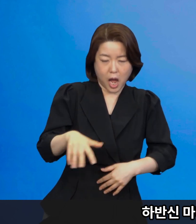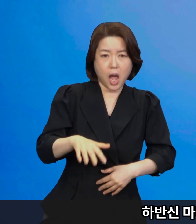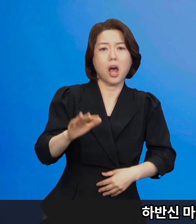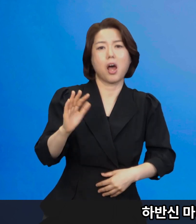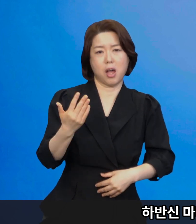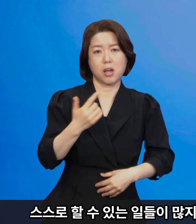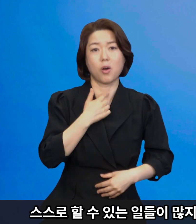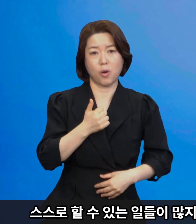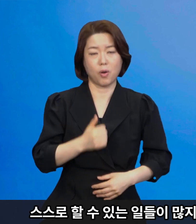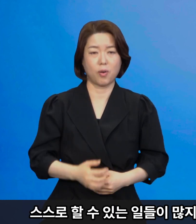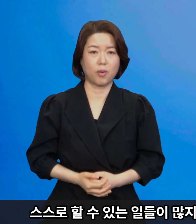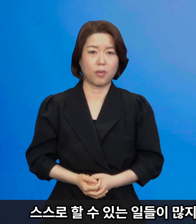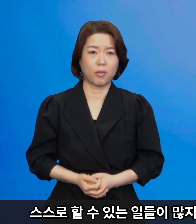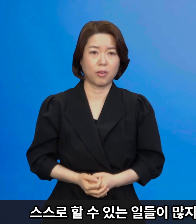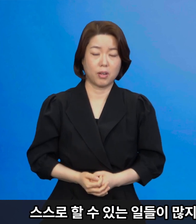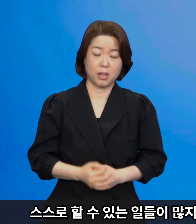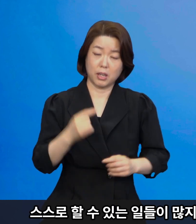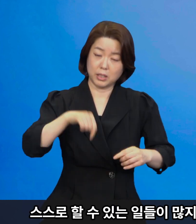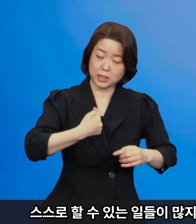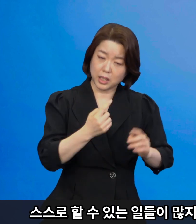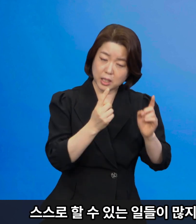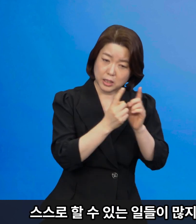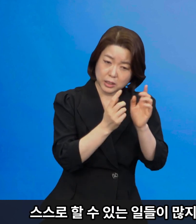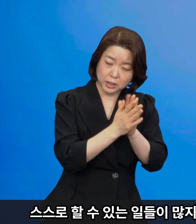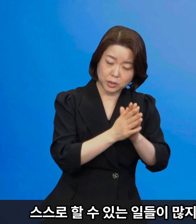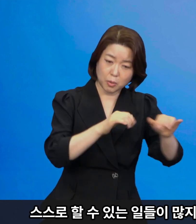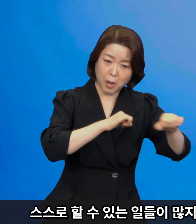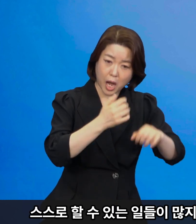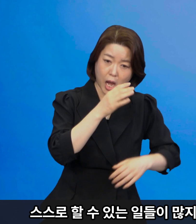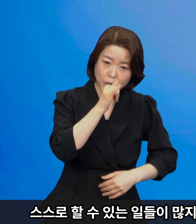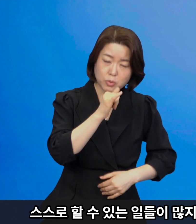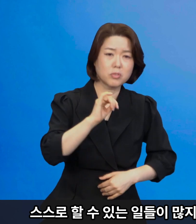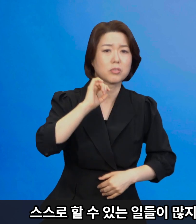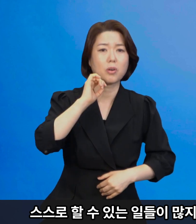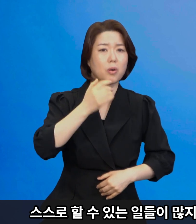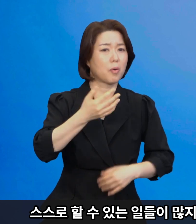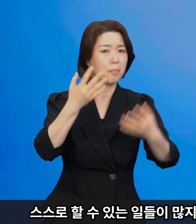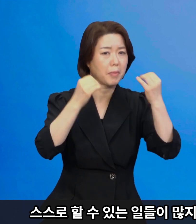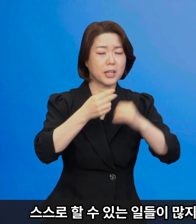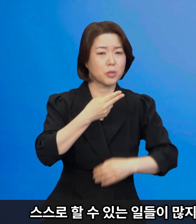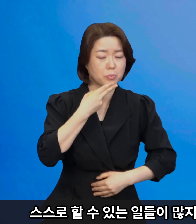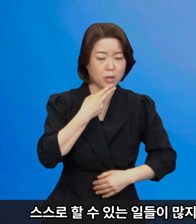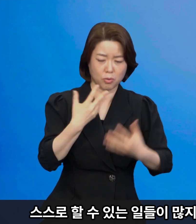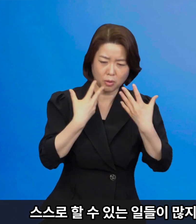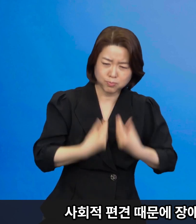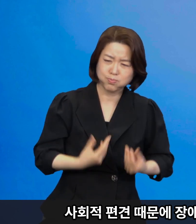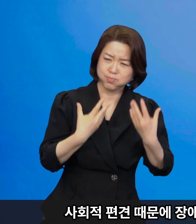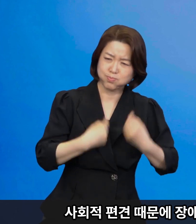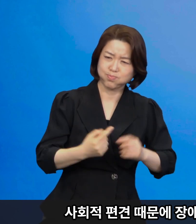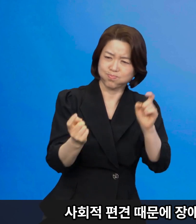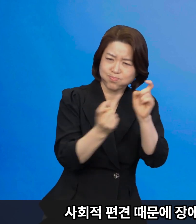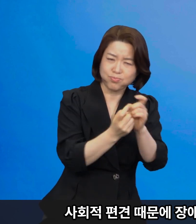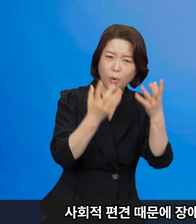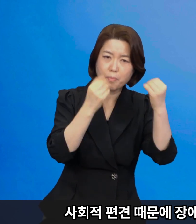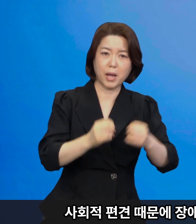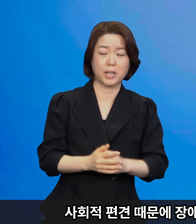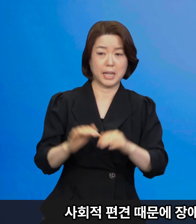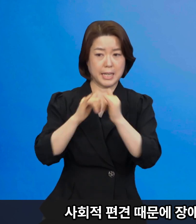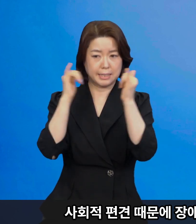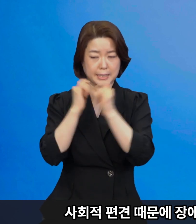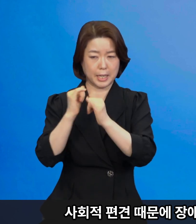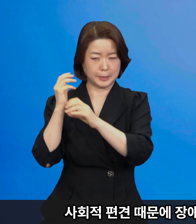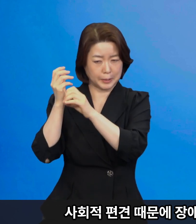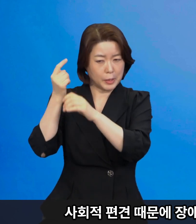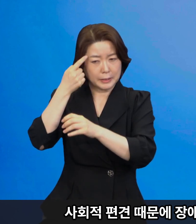되었습니다. 스스로 할 수 있는 일들이 많지 않아 좌절스러운 일들이 많았습니다. 사회적 편견 때문에